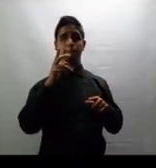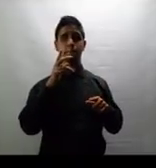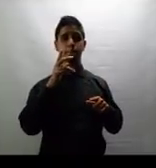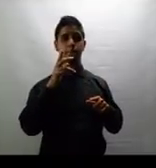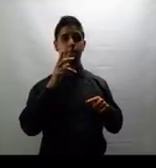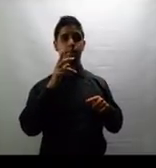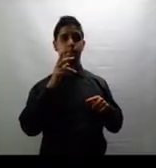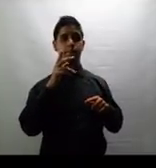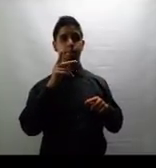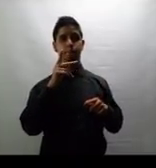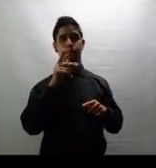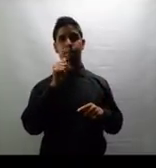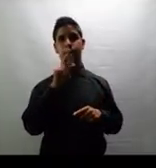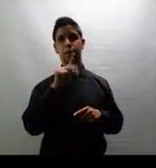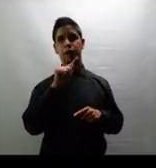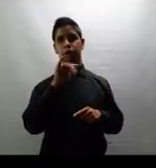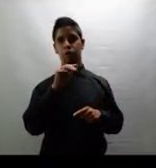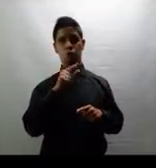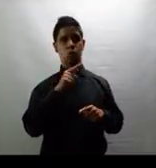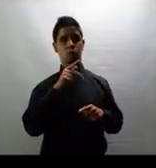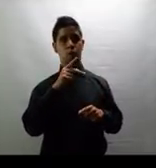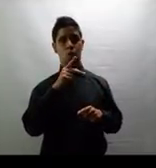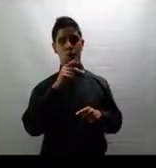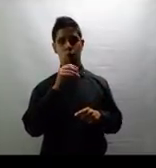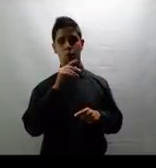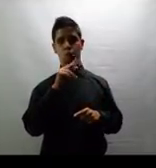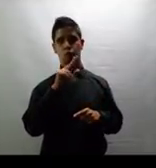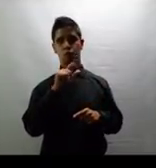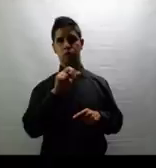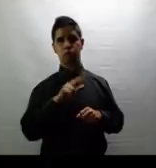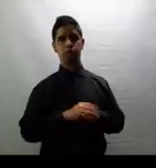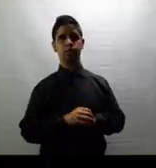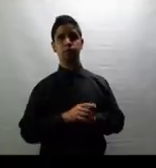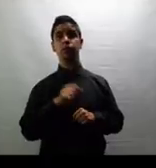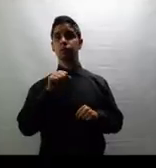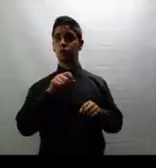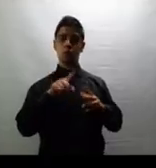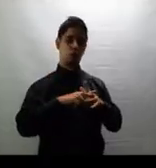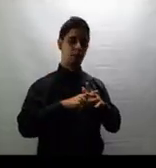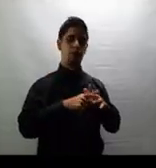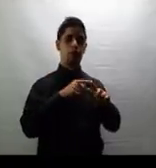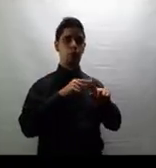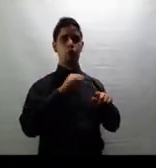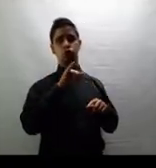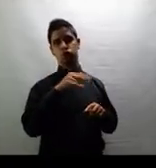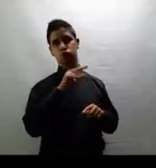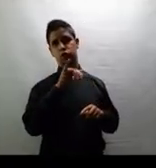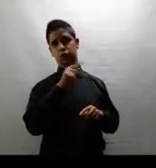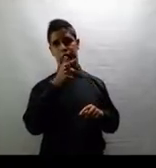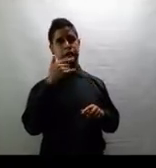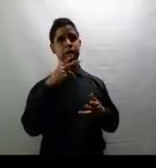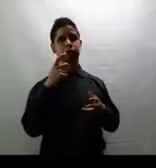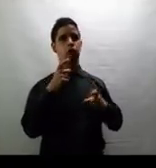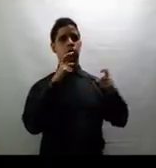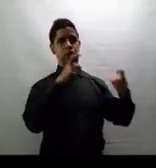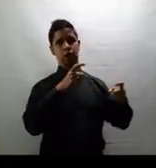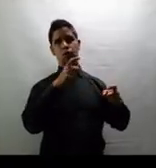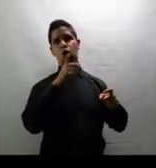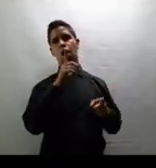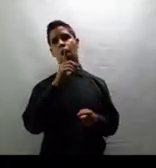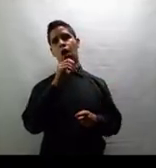pero al de arriba nunca fue un jingle de entrada sí fue un jingle del partido popular y él escribió y se lo regaló